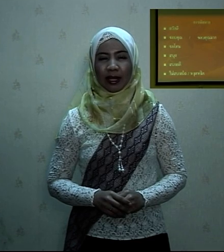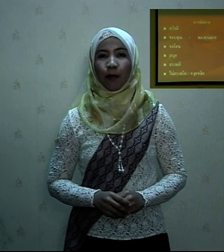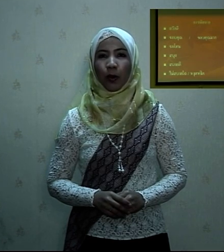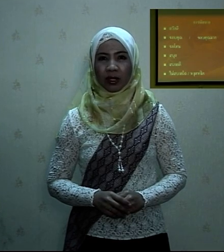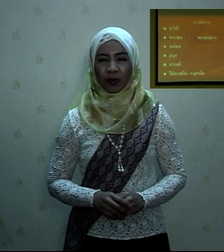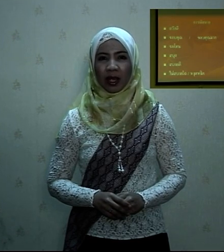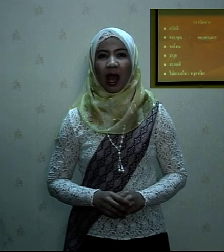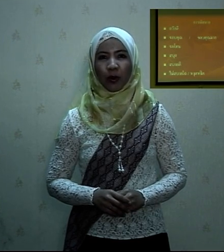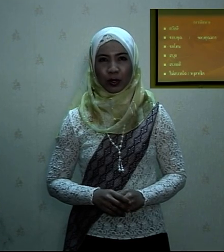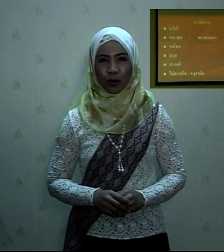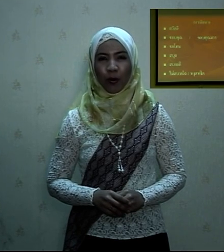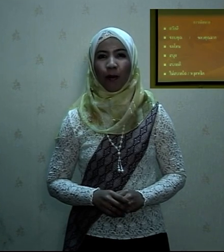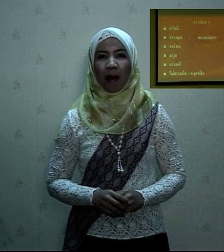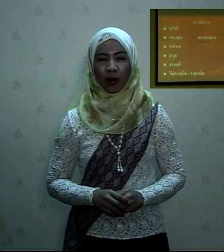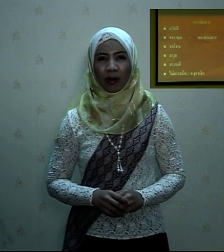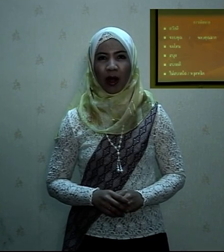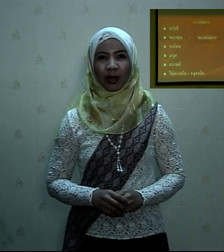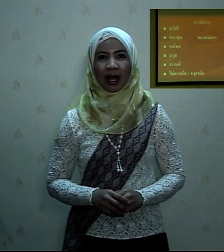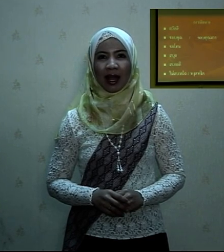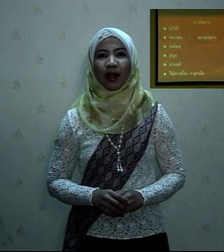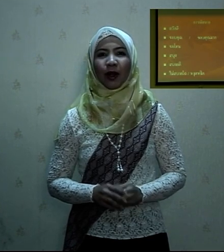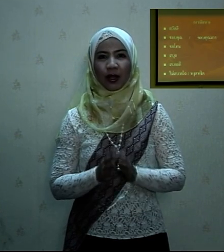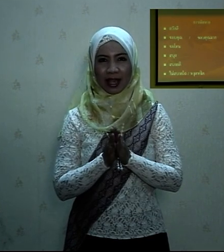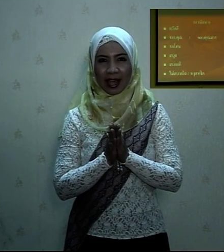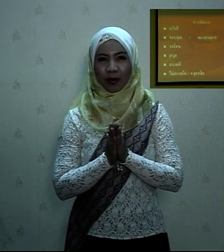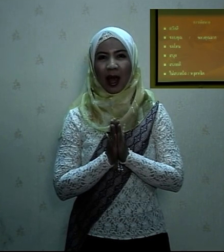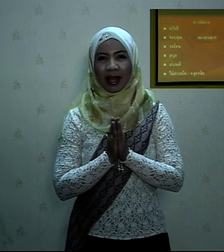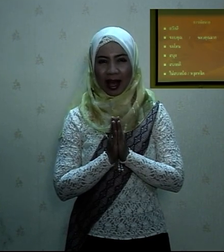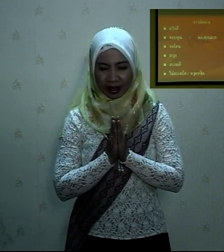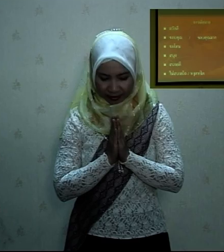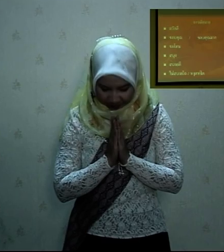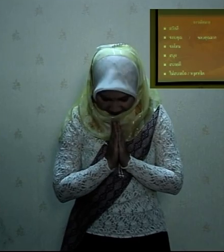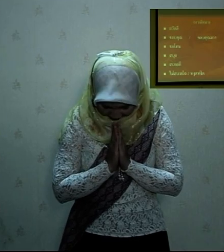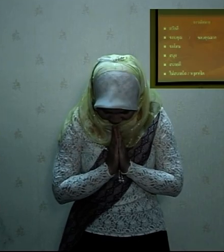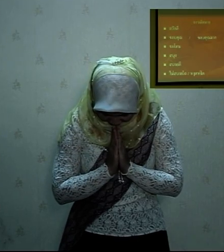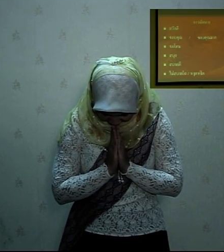ผู้ที่มีอาวุโสมากกว่าเรานะคะก็ใช้การไหว้ค่ะ